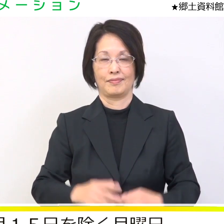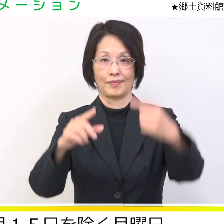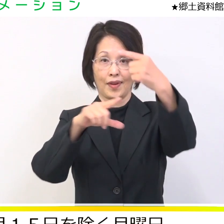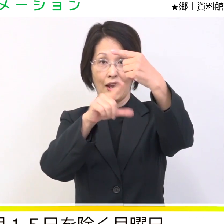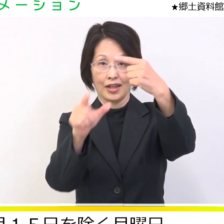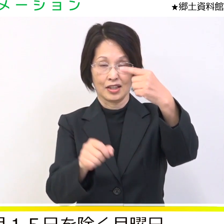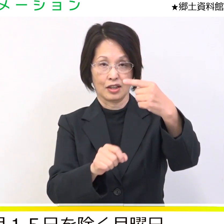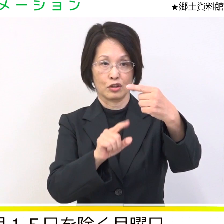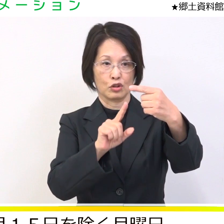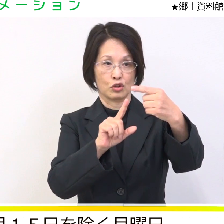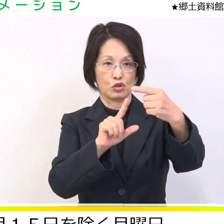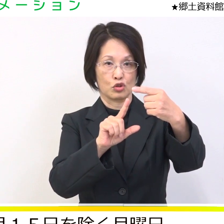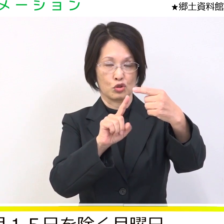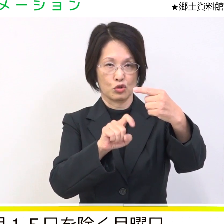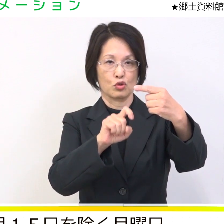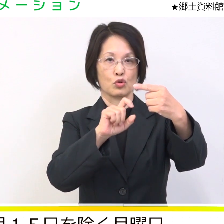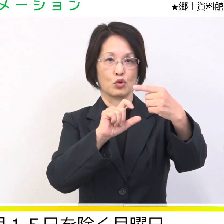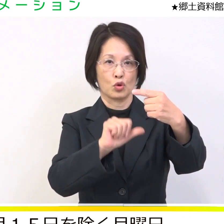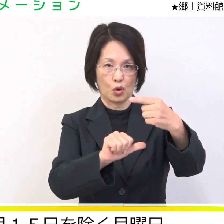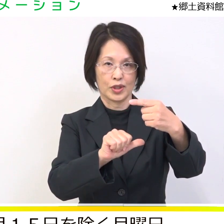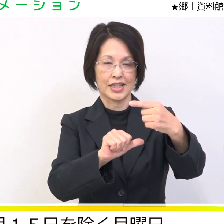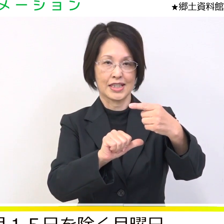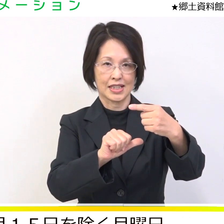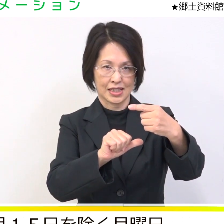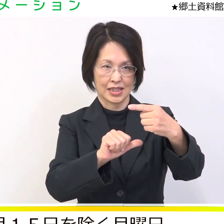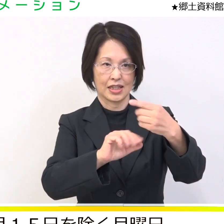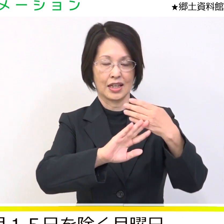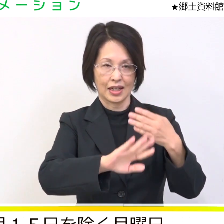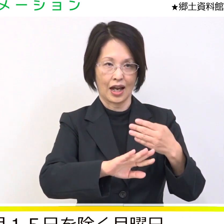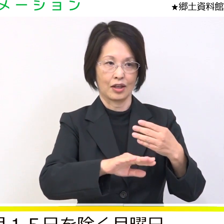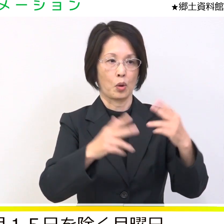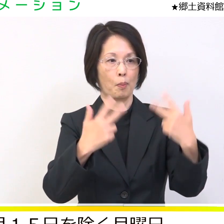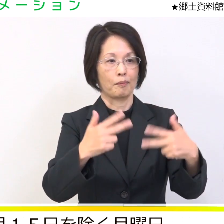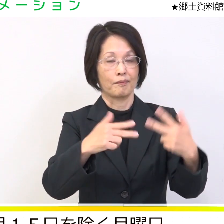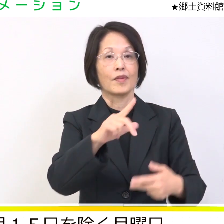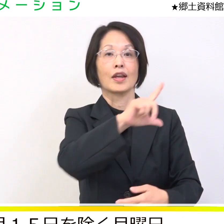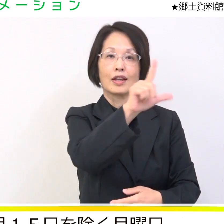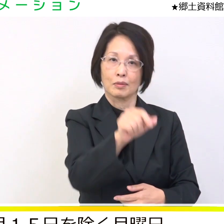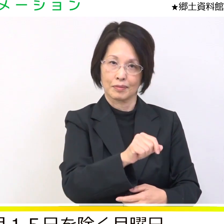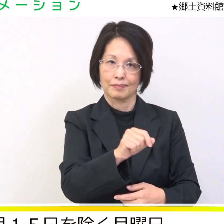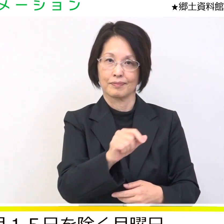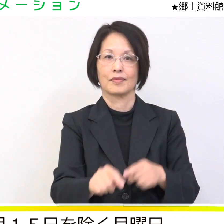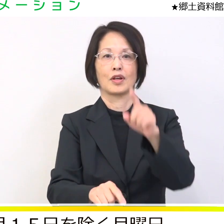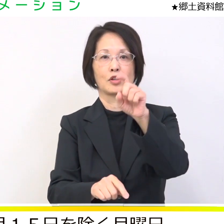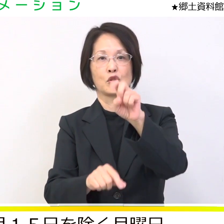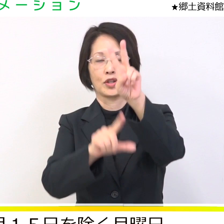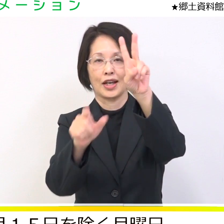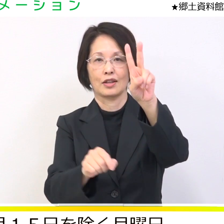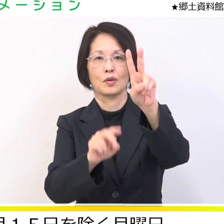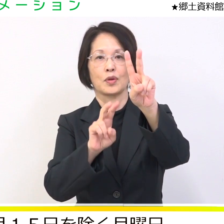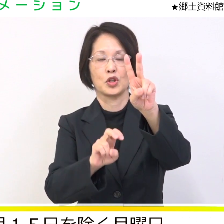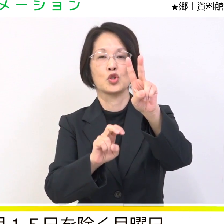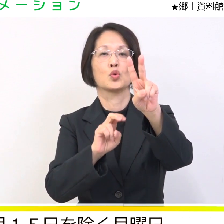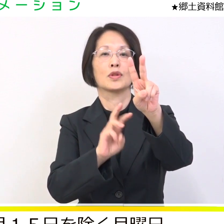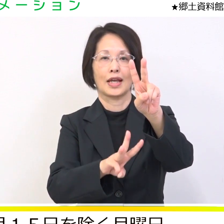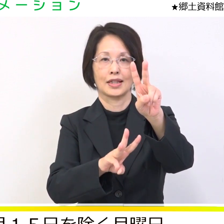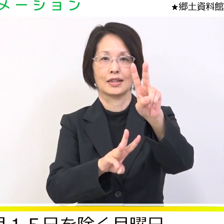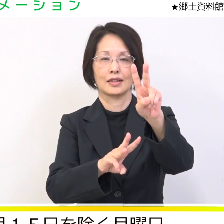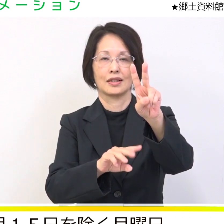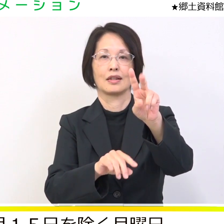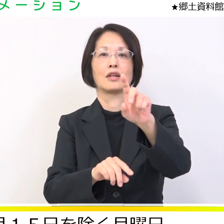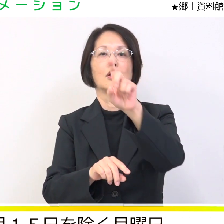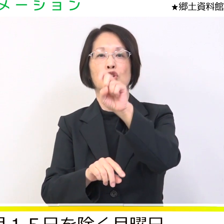1月15日を除く月曜日12月23日